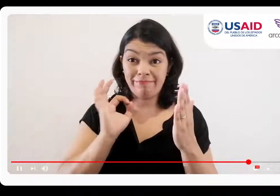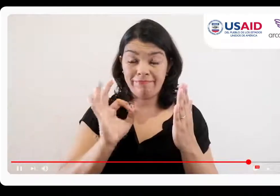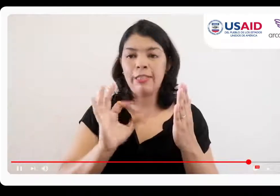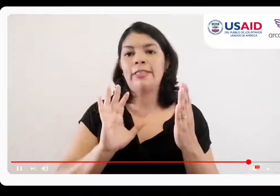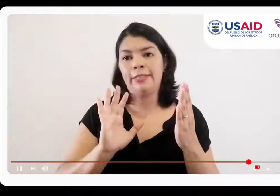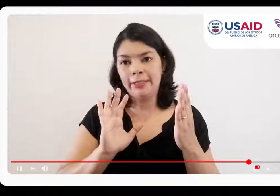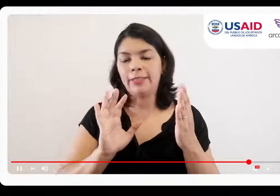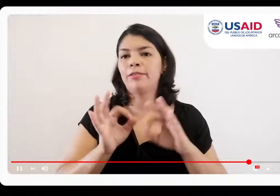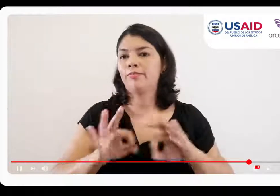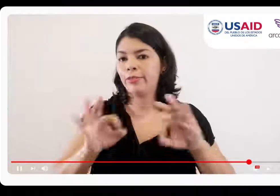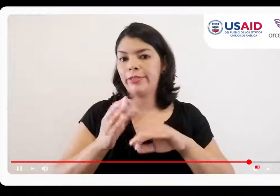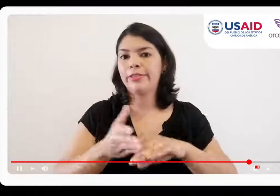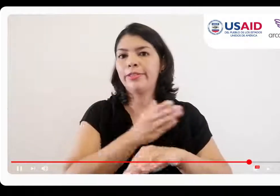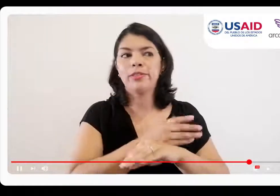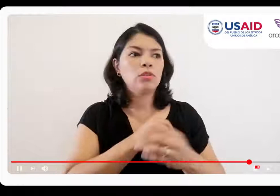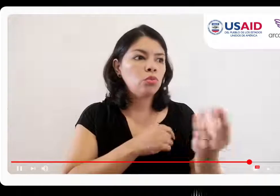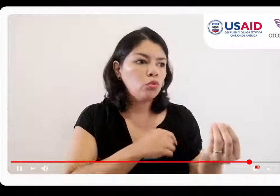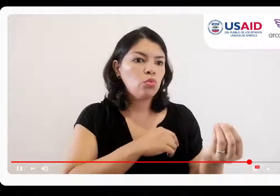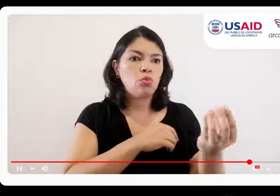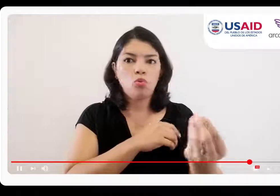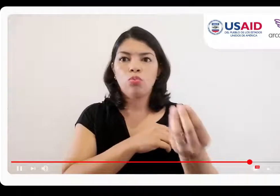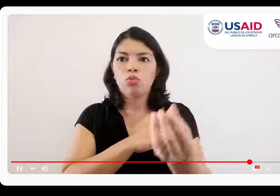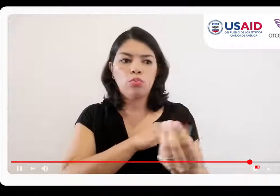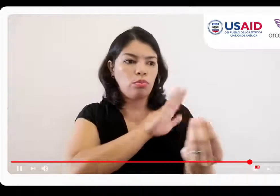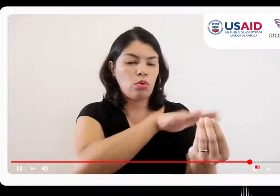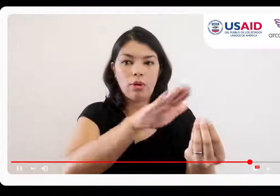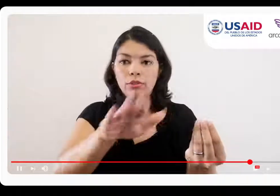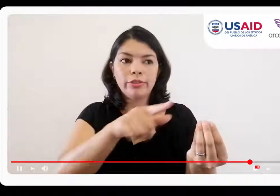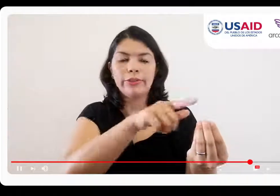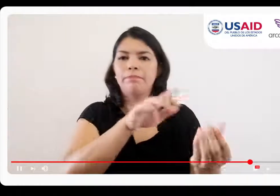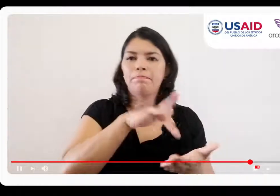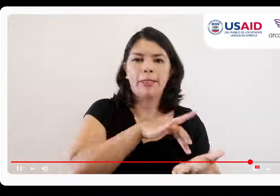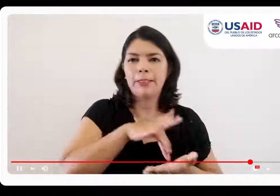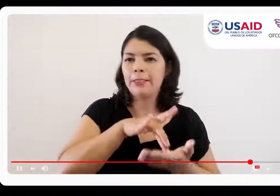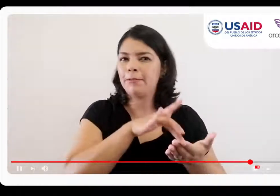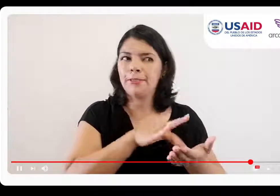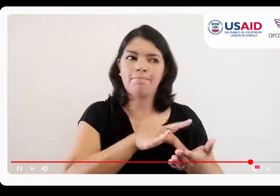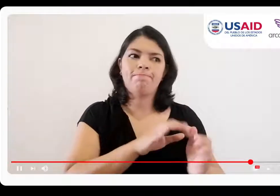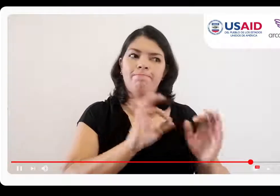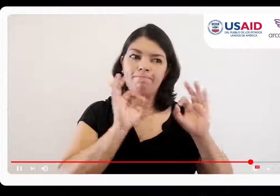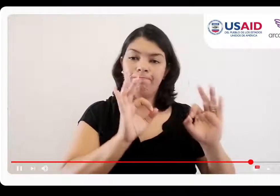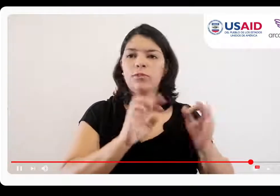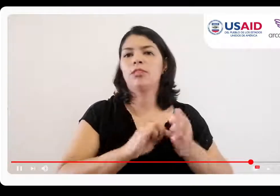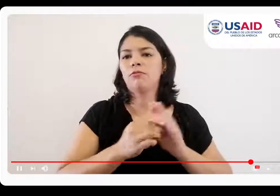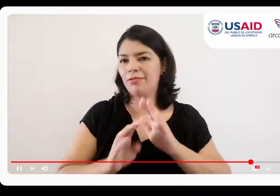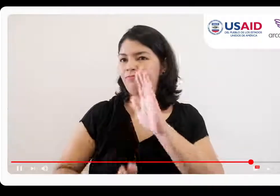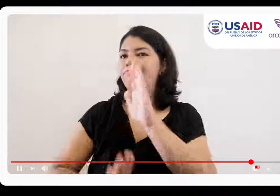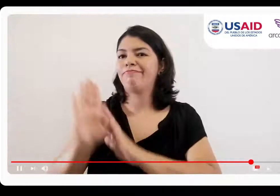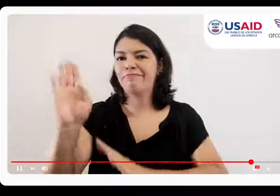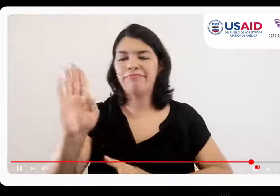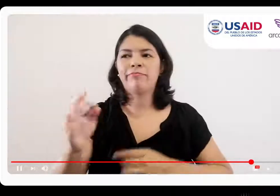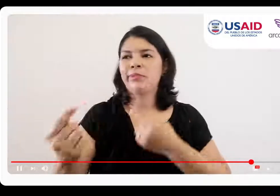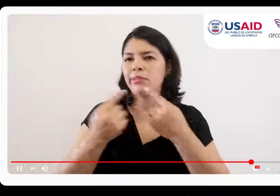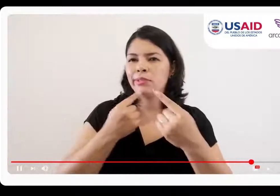importante subrayar que la participación de los diferentes grupos poblacionales es un factor que hace la diferencia para un futuro éxito en materia de